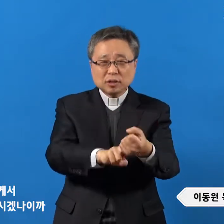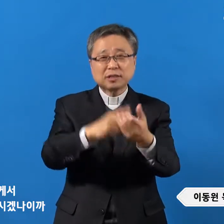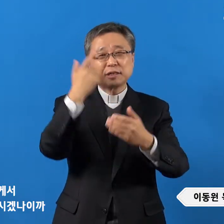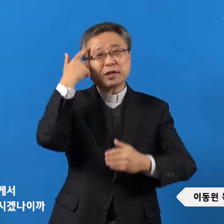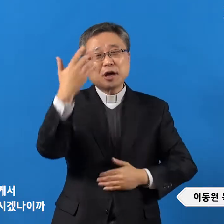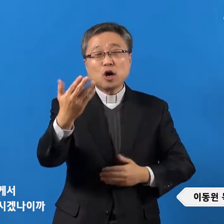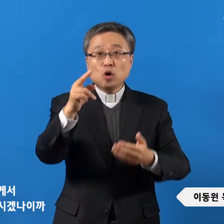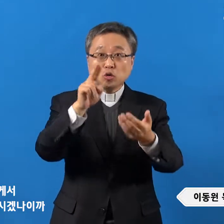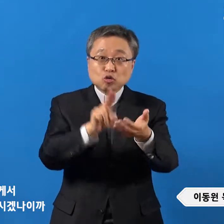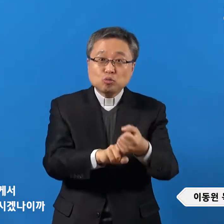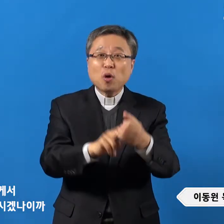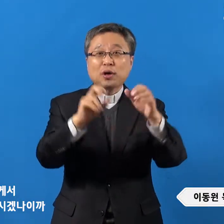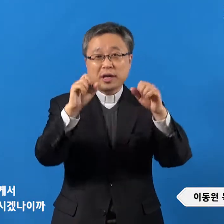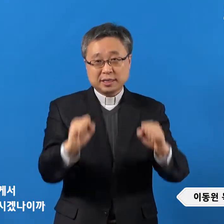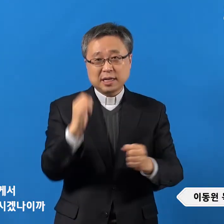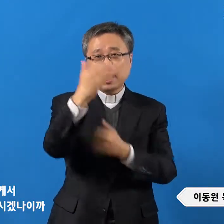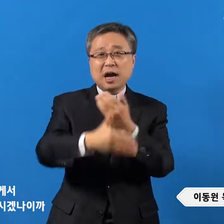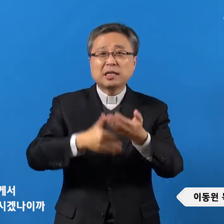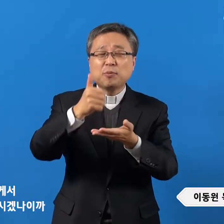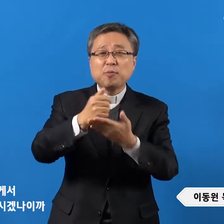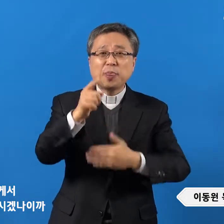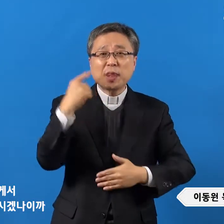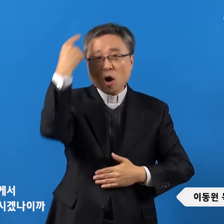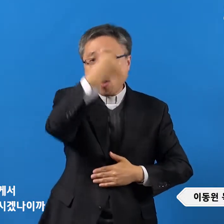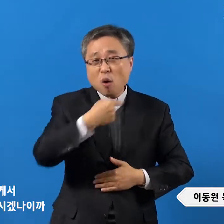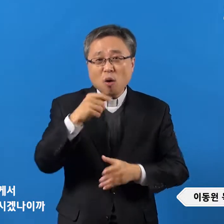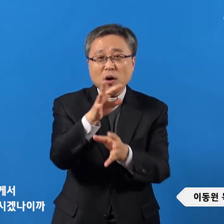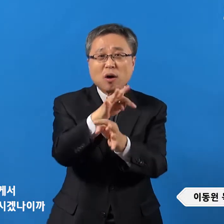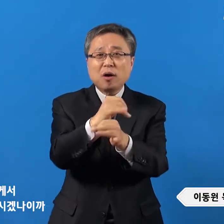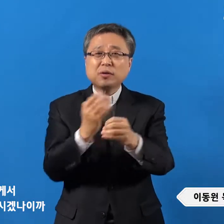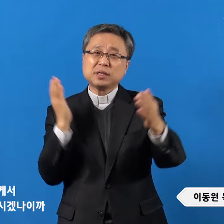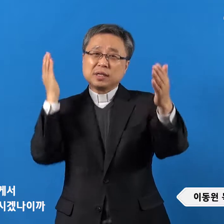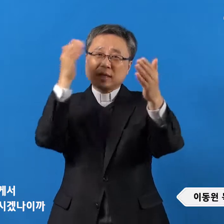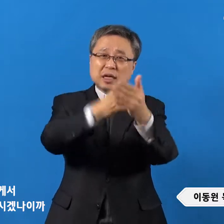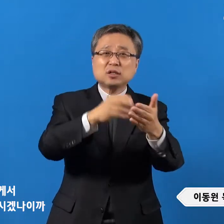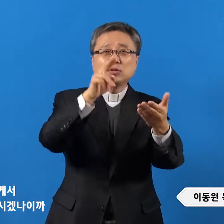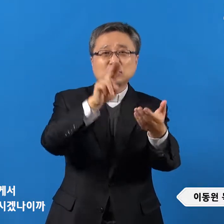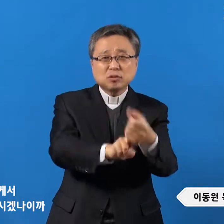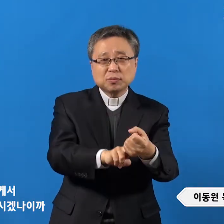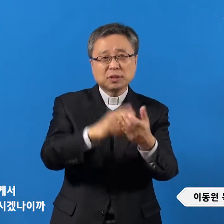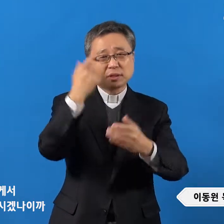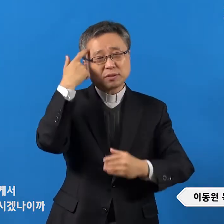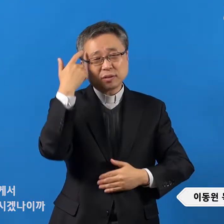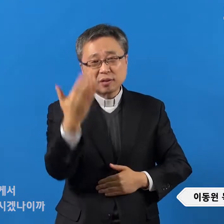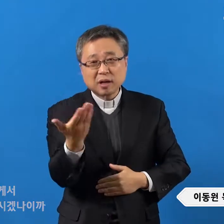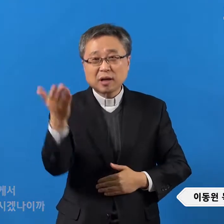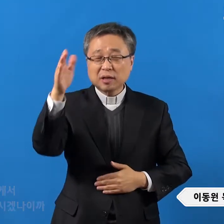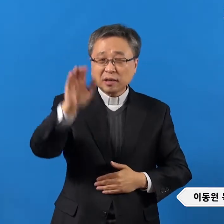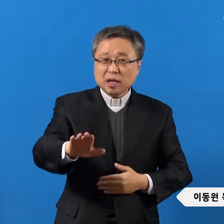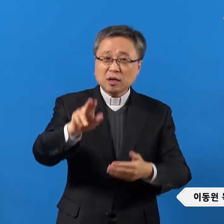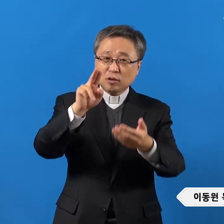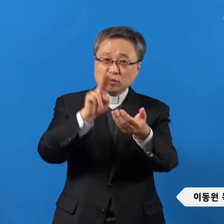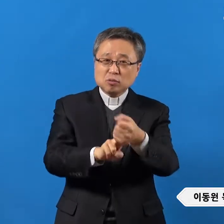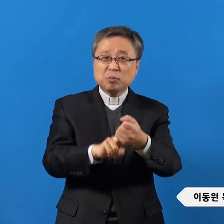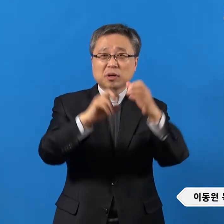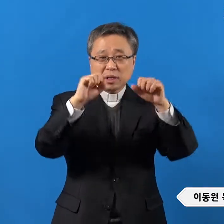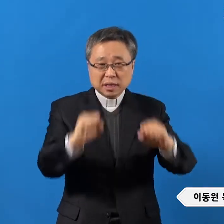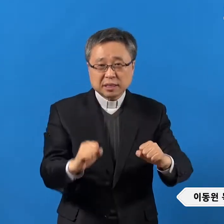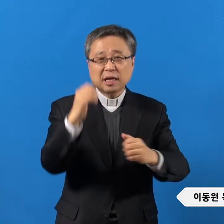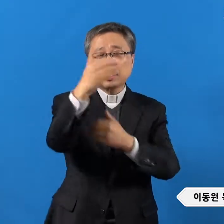숨어 계신 하나님, 그 얼굴을 언제까지 숨기시겠습니까? 그런데 이 숨어 계신 하나님이